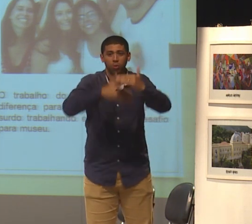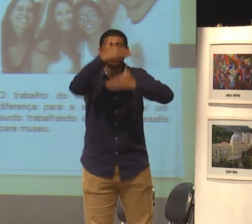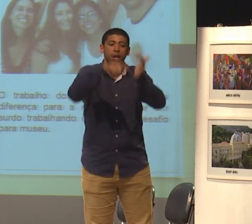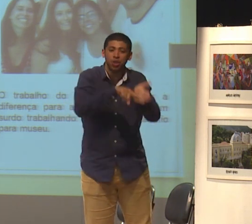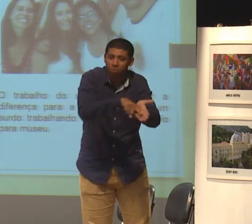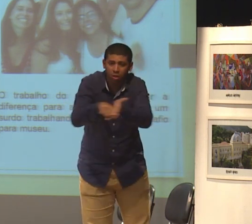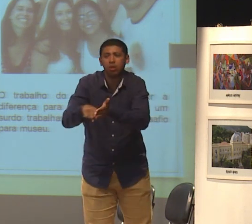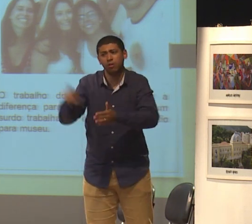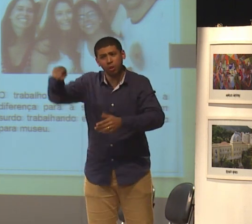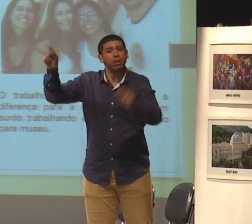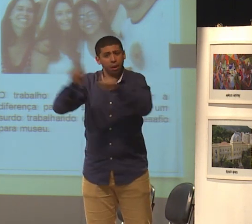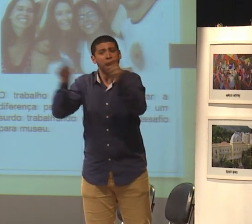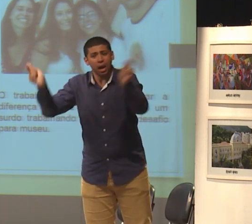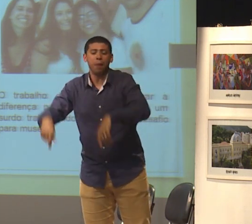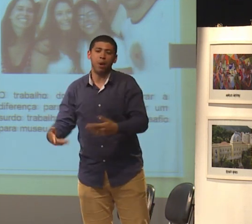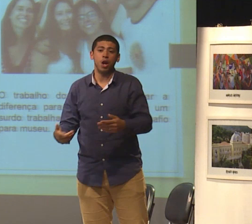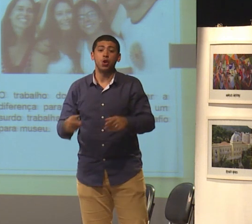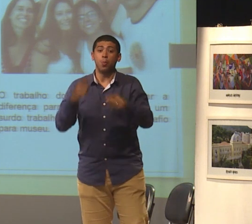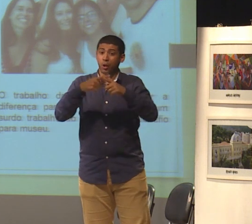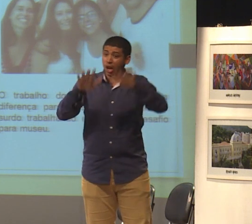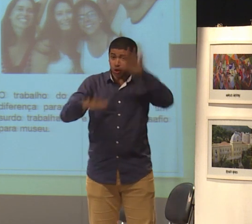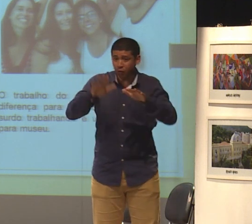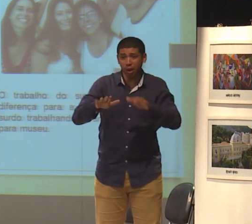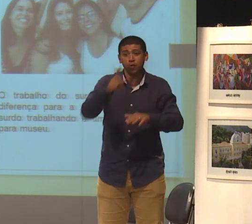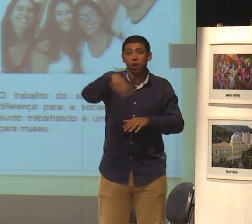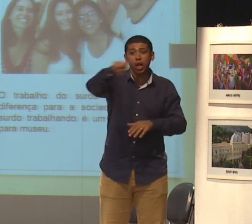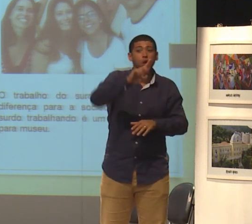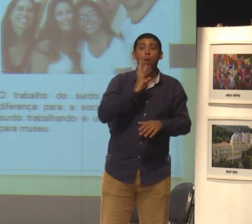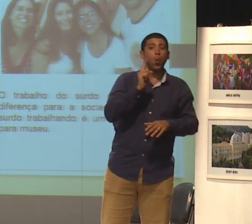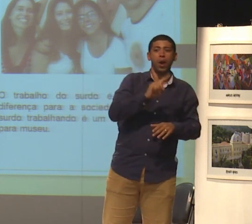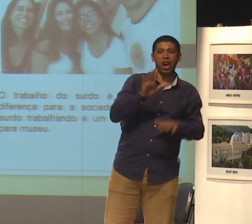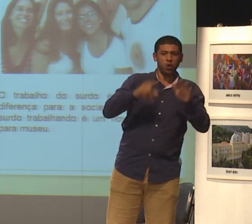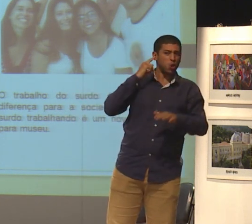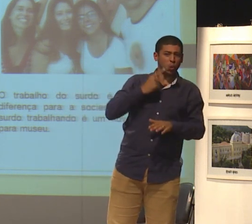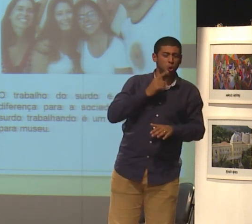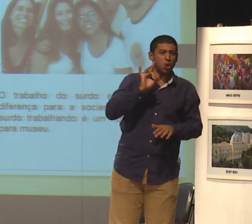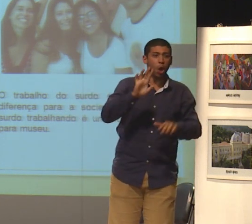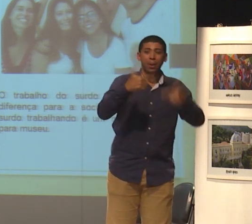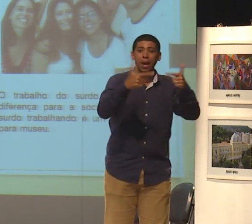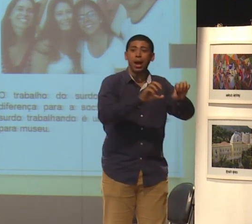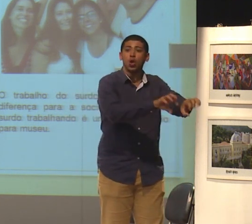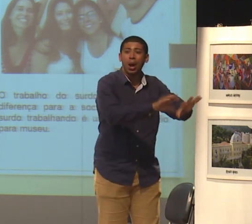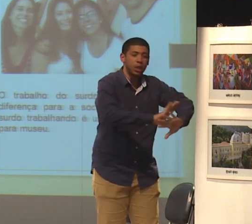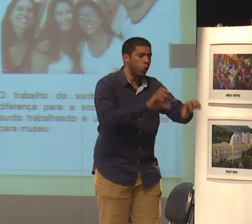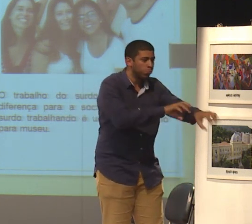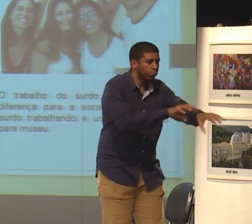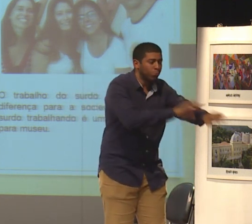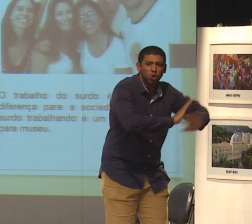tenho informação, eu aprendo, eu pesquiso, e que todos são capazes. Às vezes, as pessoas não conhecem o surdo e pensam que trabalho só